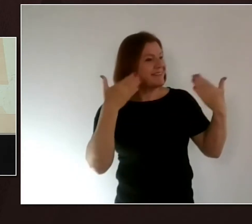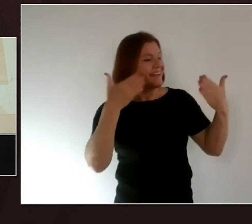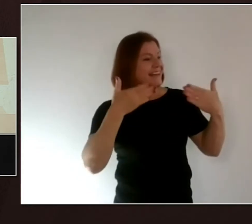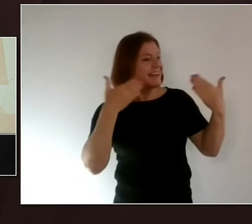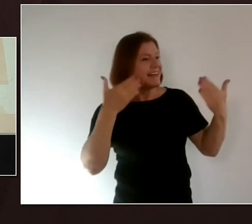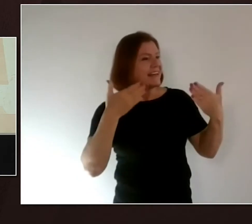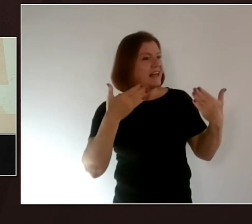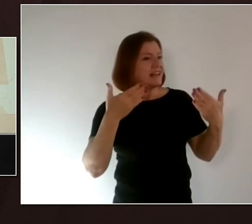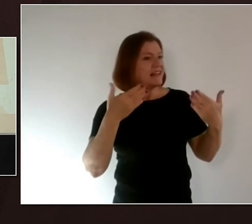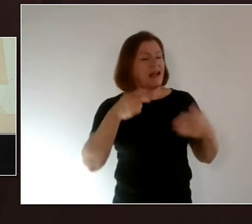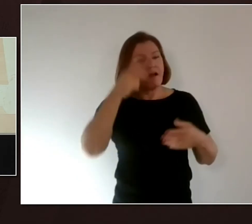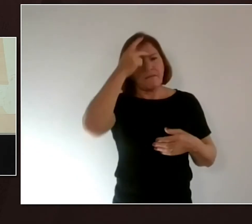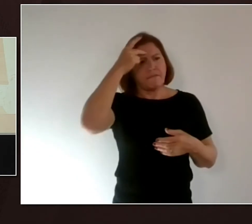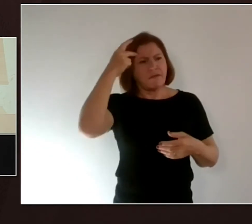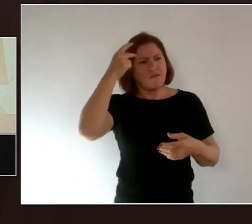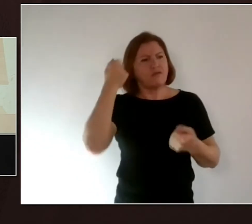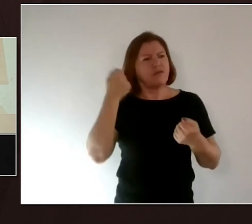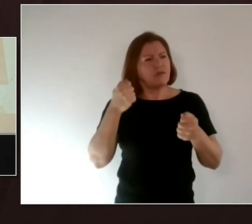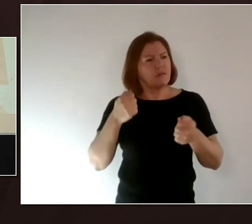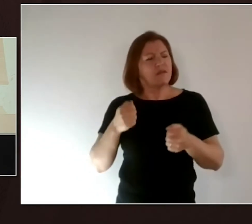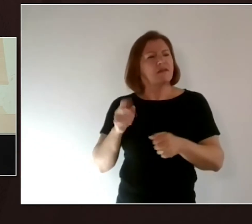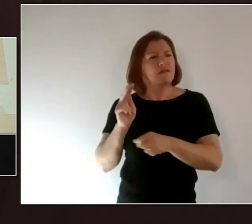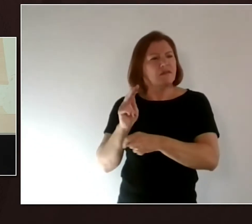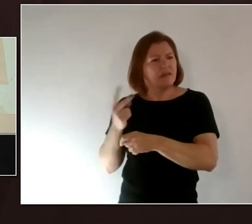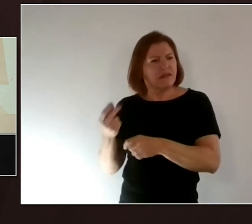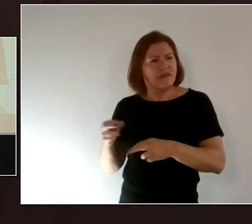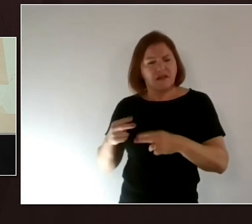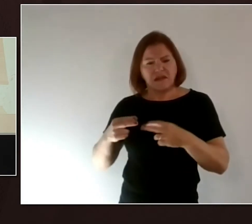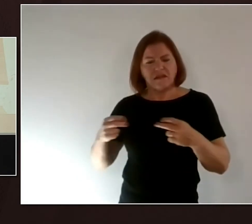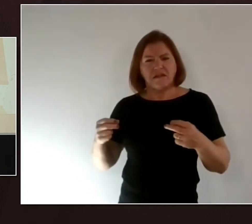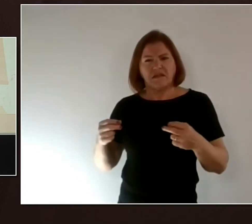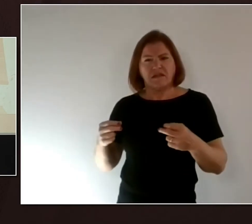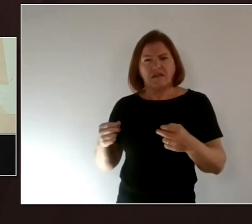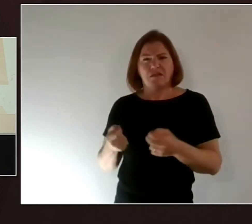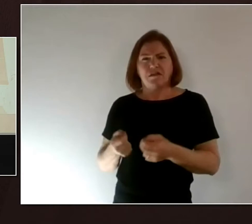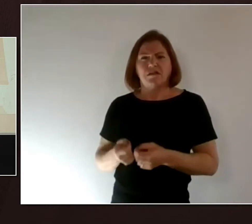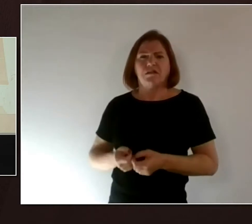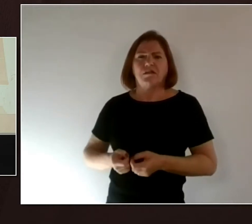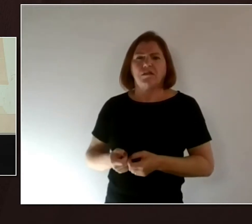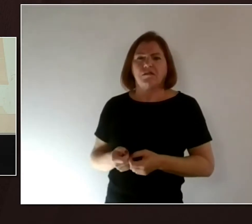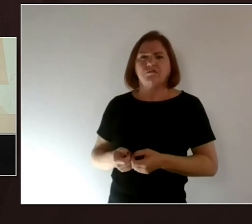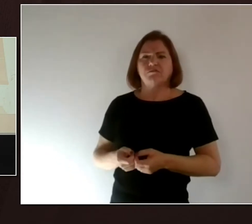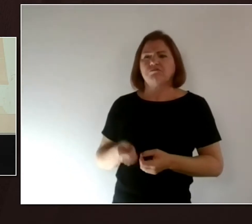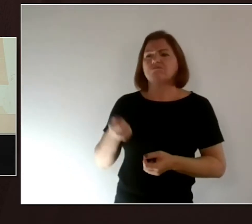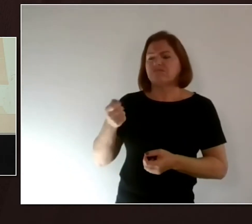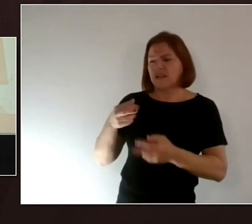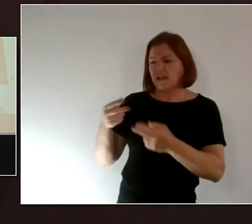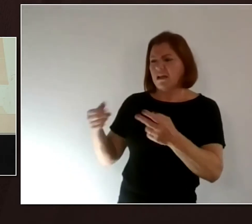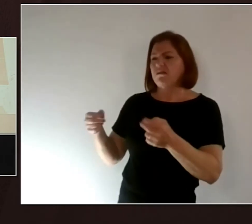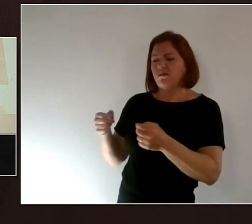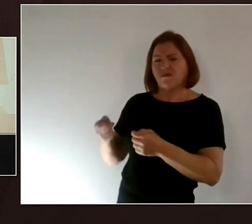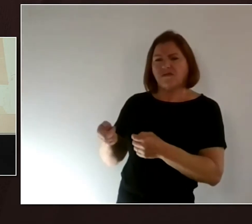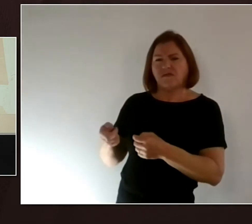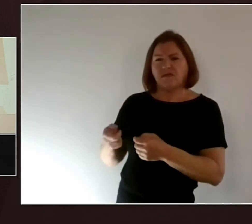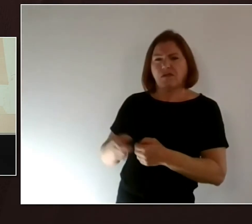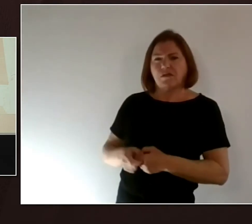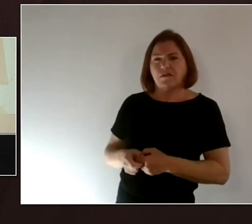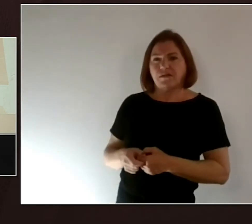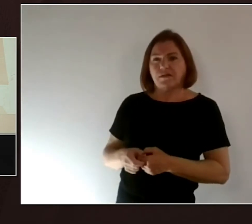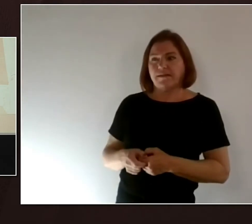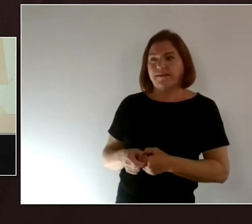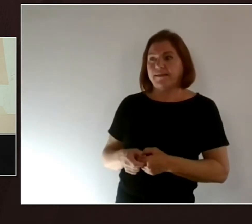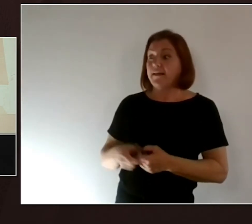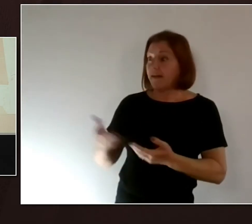da palavra, então eu teria que atender a coceira nos ouvidos. Vocês entenderam? Aí